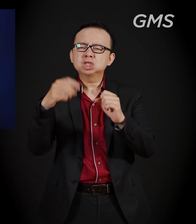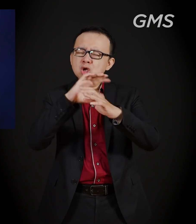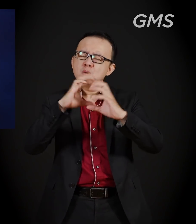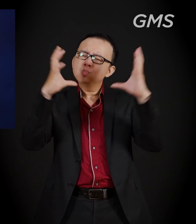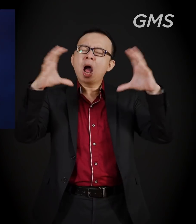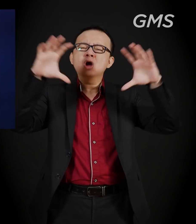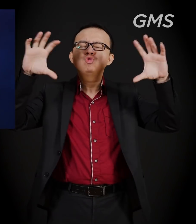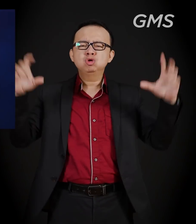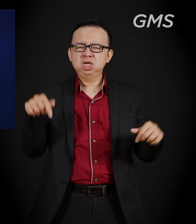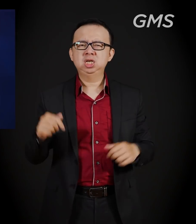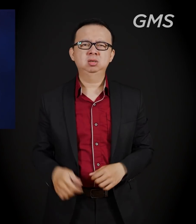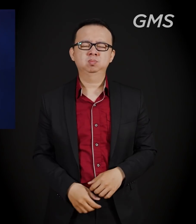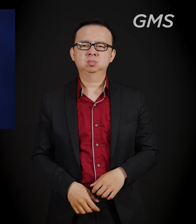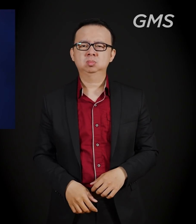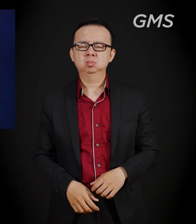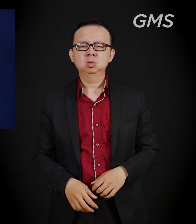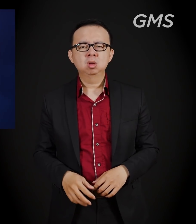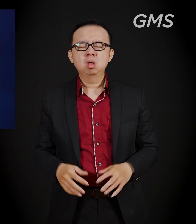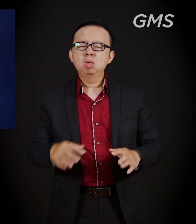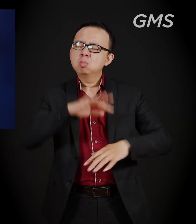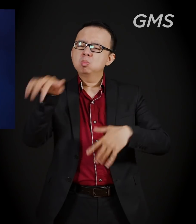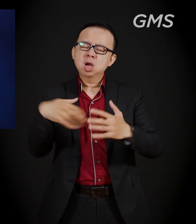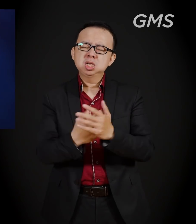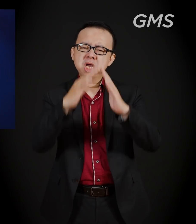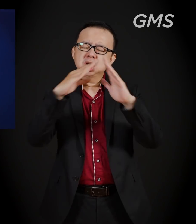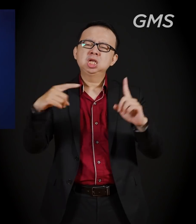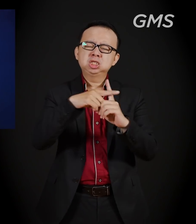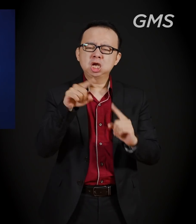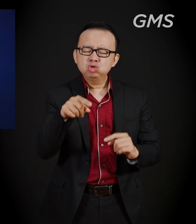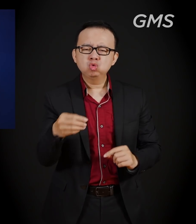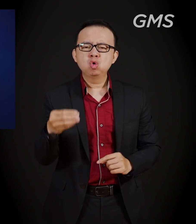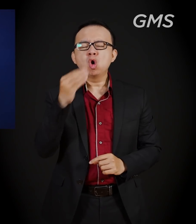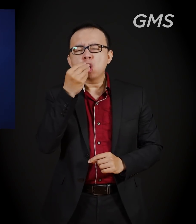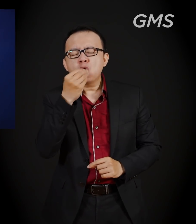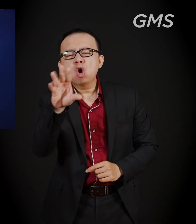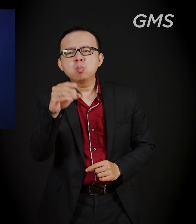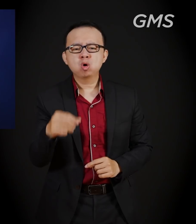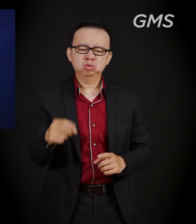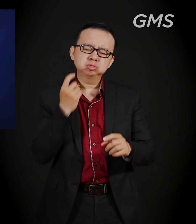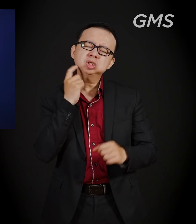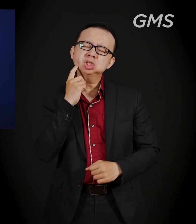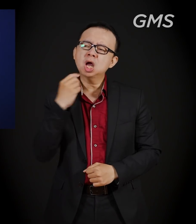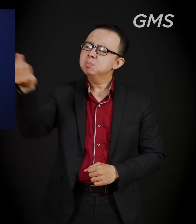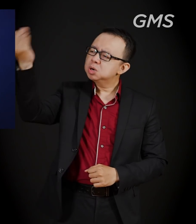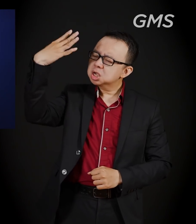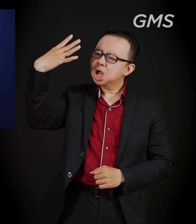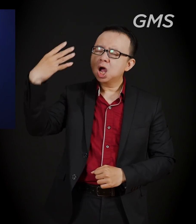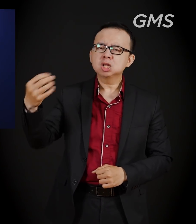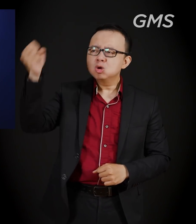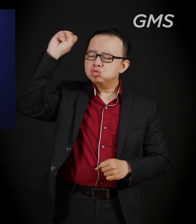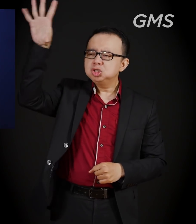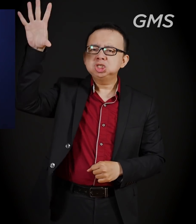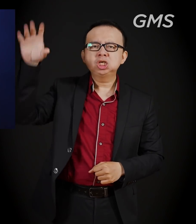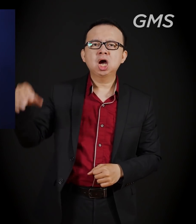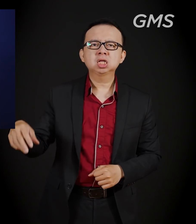Banyak gereja tidak lagi mengkhotbahkan untuk kita perlu menginjil. Banyak gereja hanya sibuk membahas tentang mujizat, membahas tentang berkat, membahas tentang